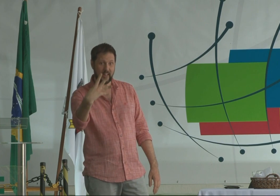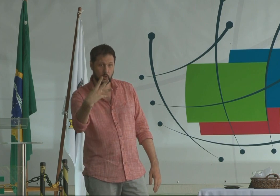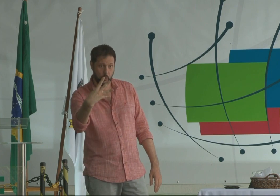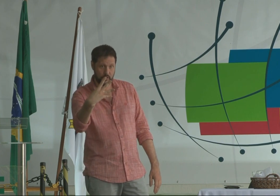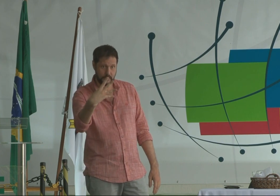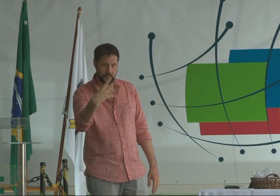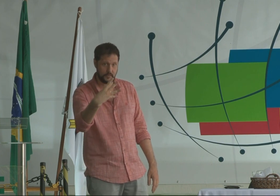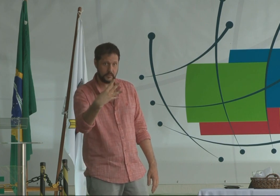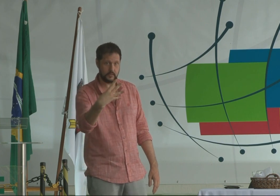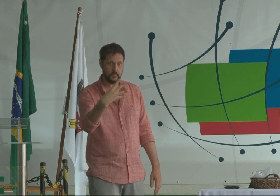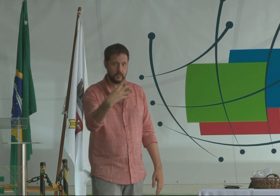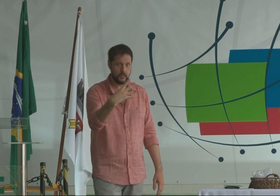Por exemplo, em 2014,